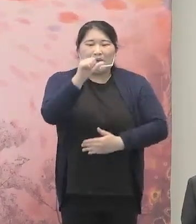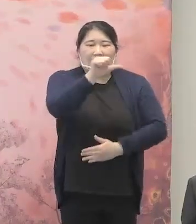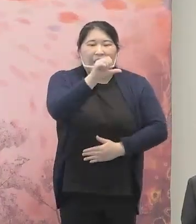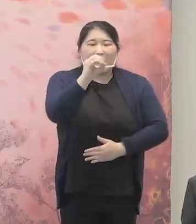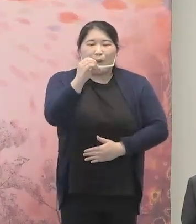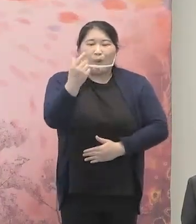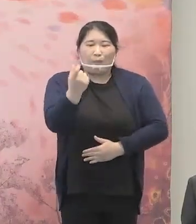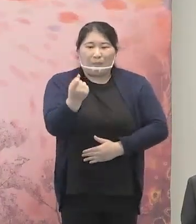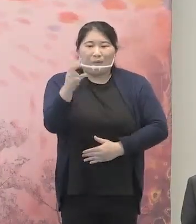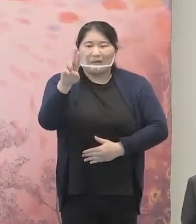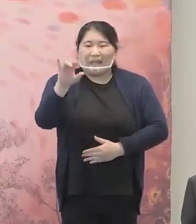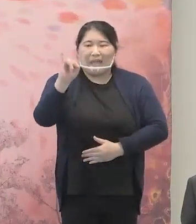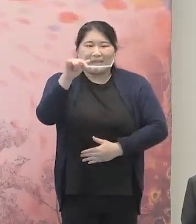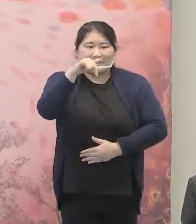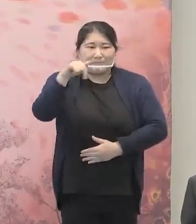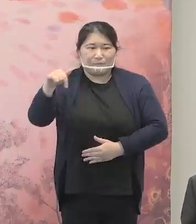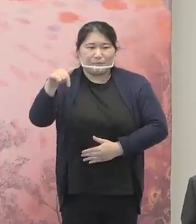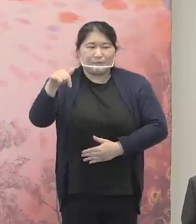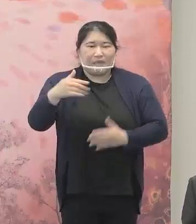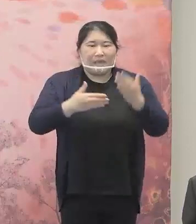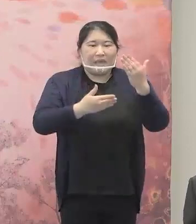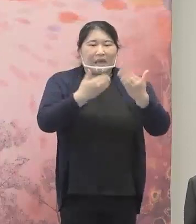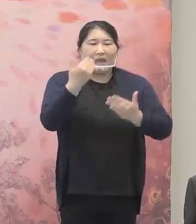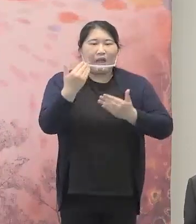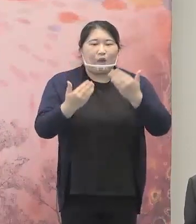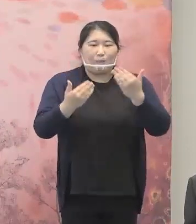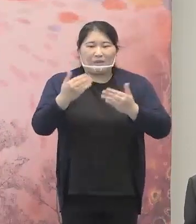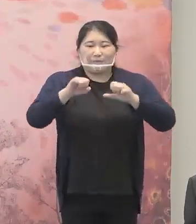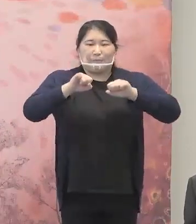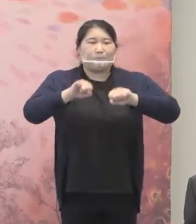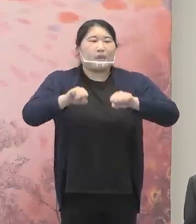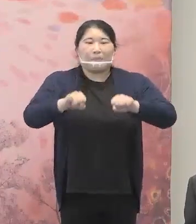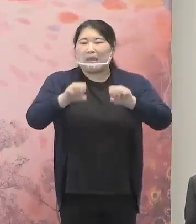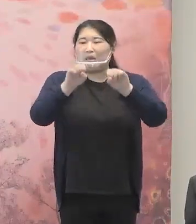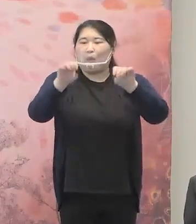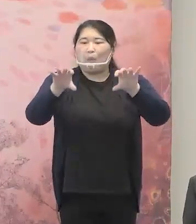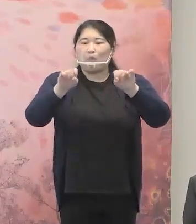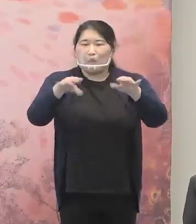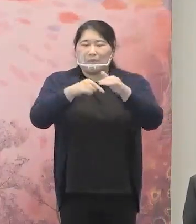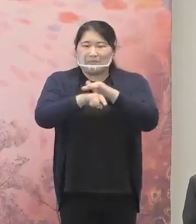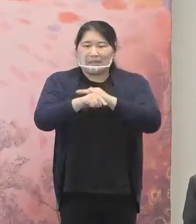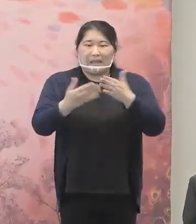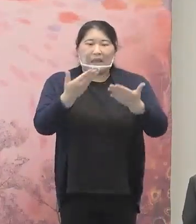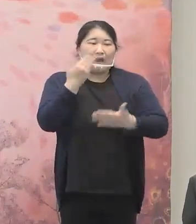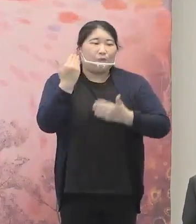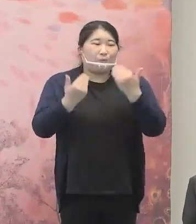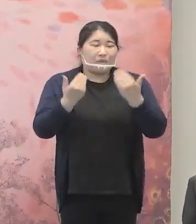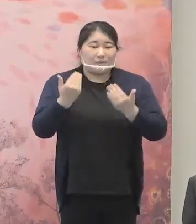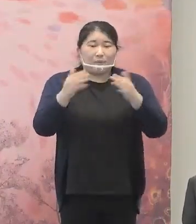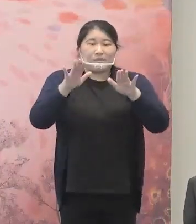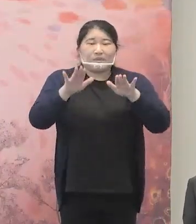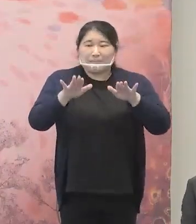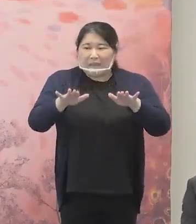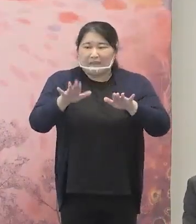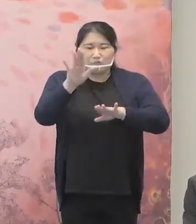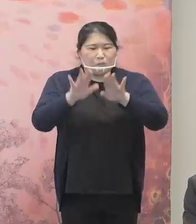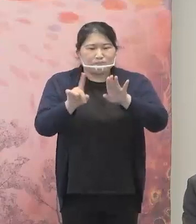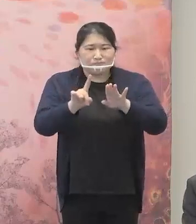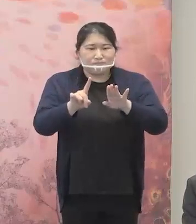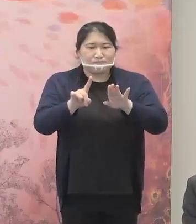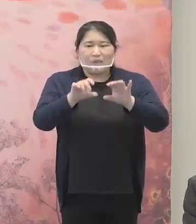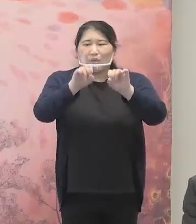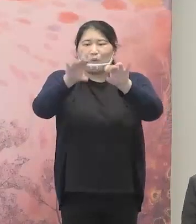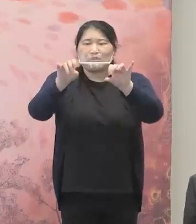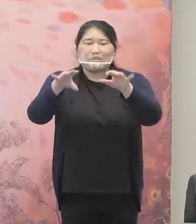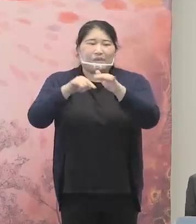大きく黄色書きしてございます。青森の、ライブ生放送で青森の今をお伝えするということで青森ライブ